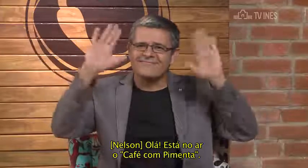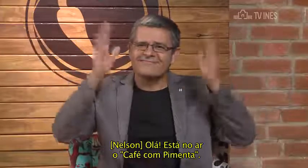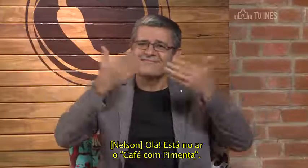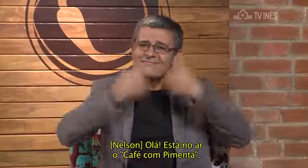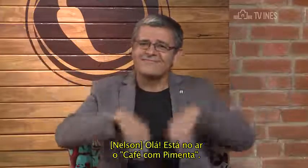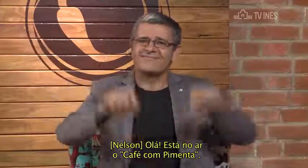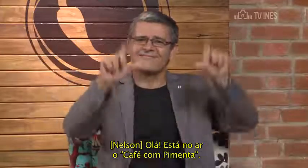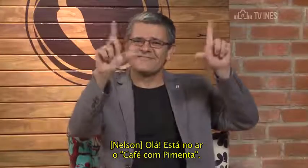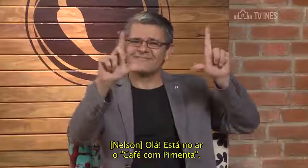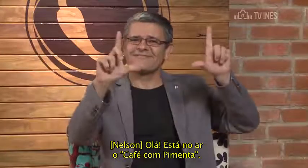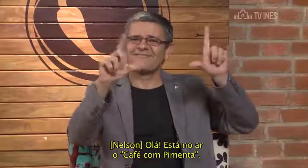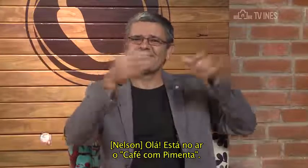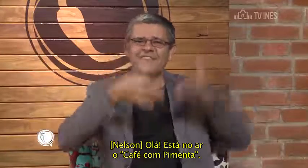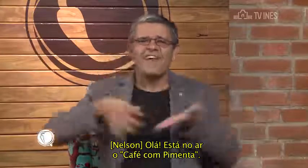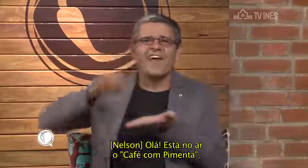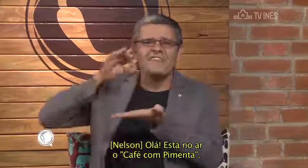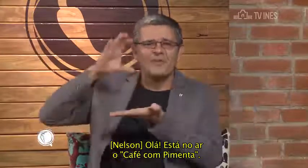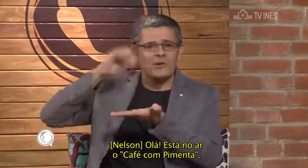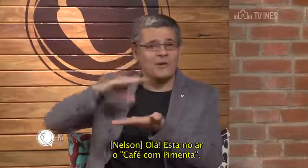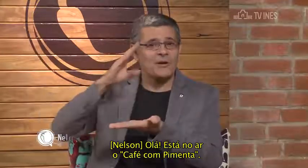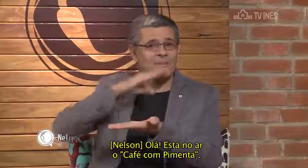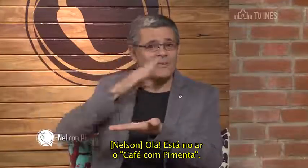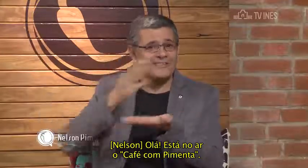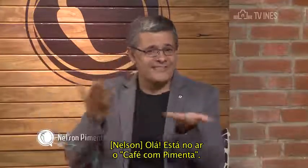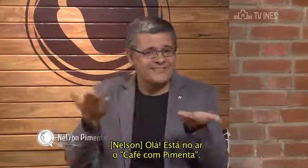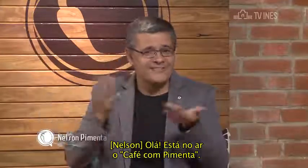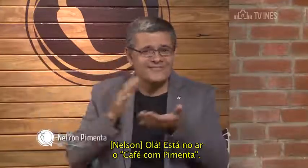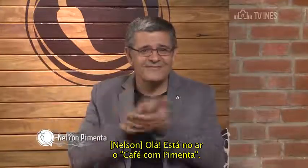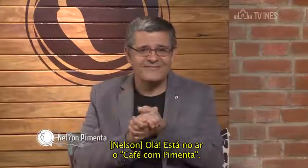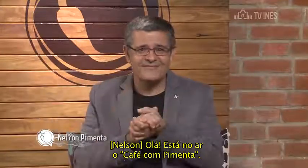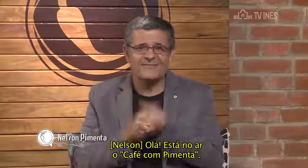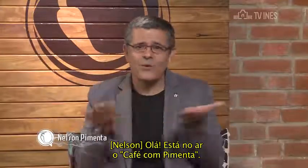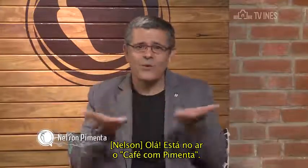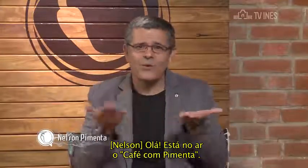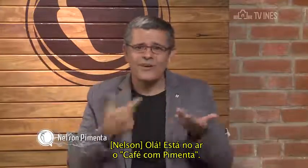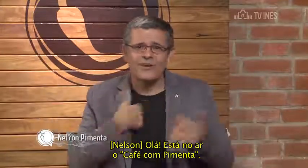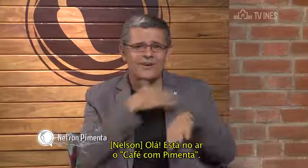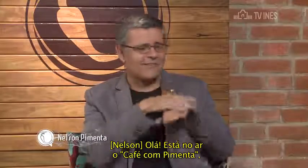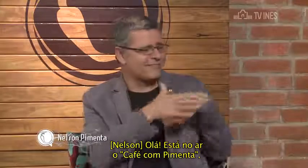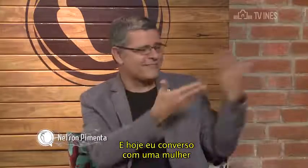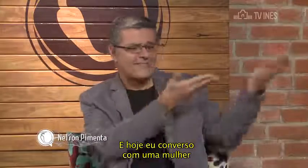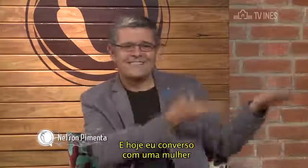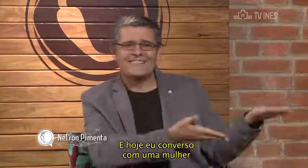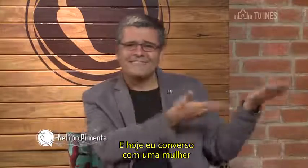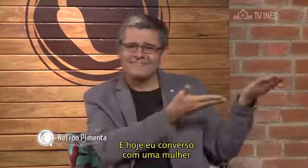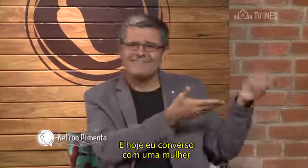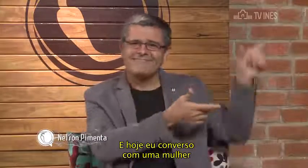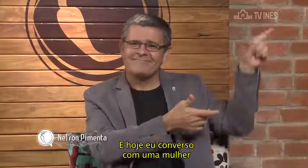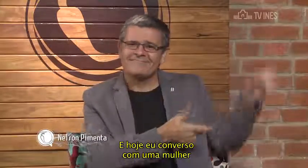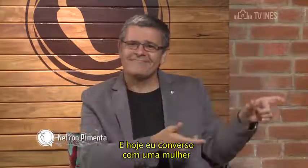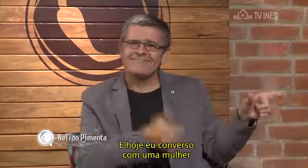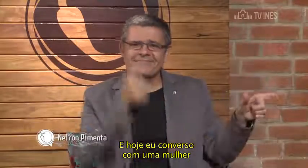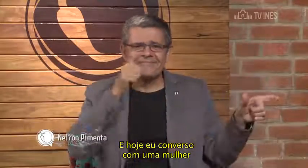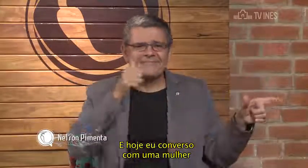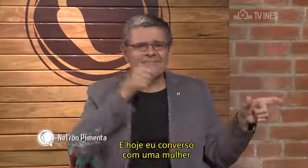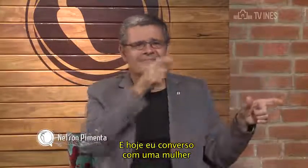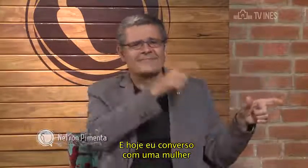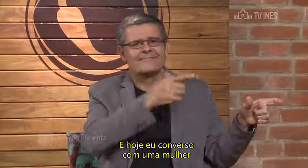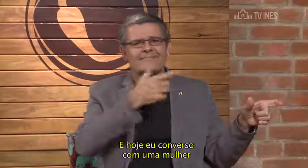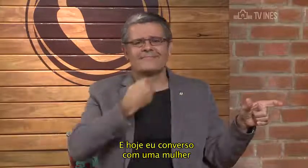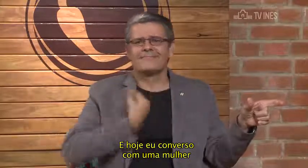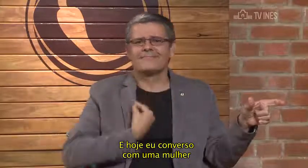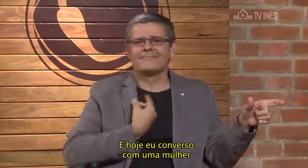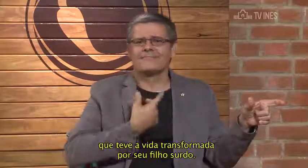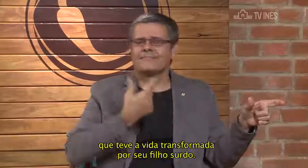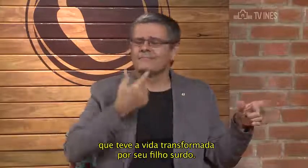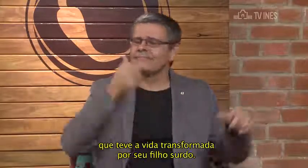Olá, está no ar O café com pimenta E hoje, eu converso